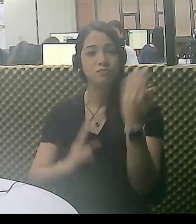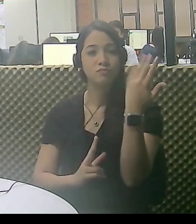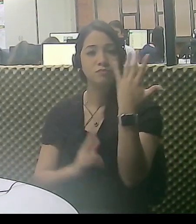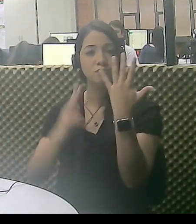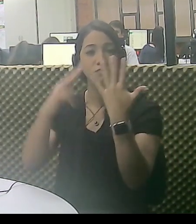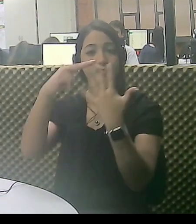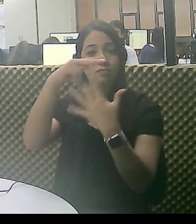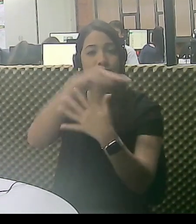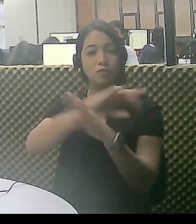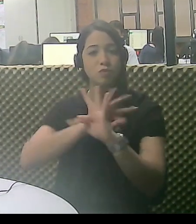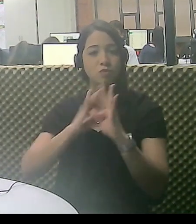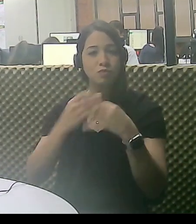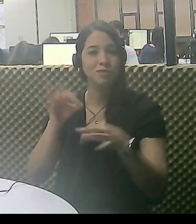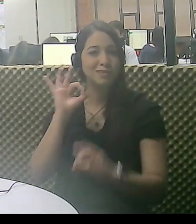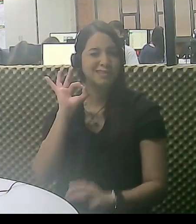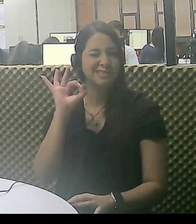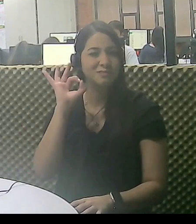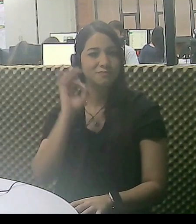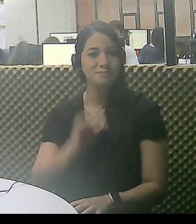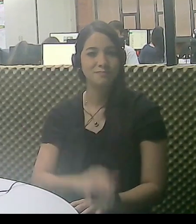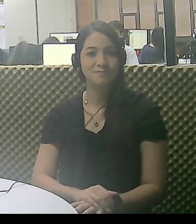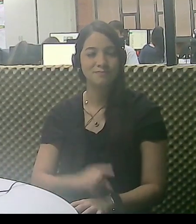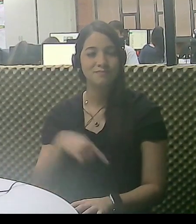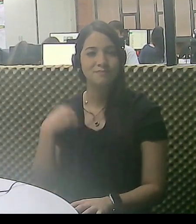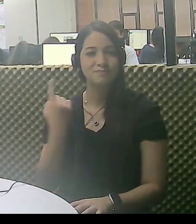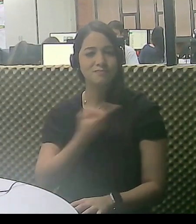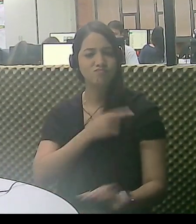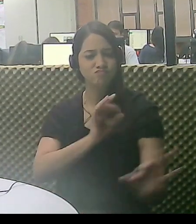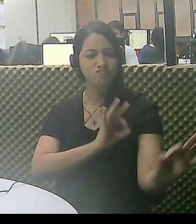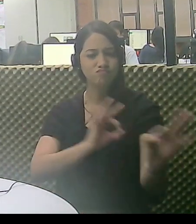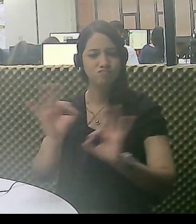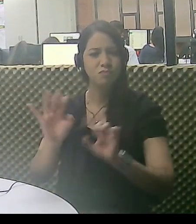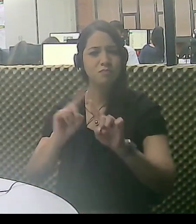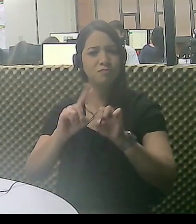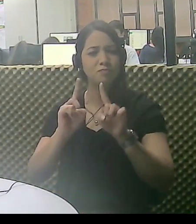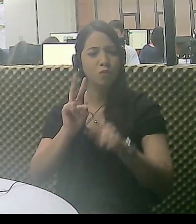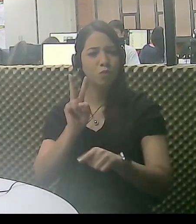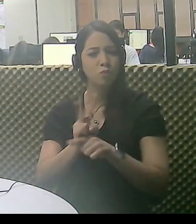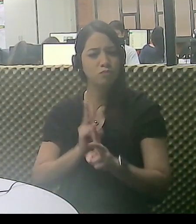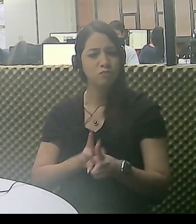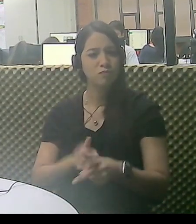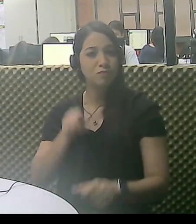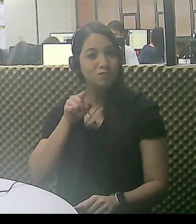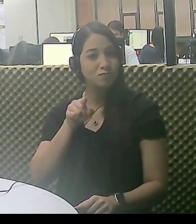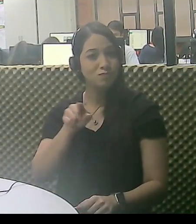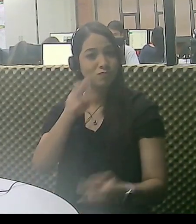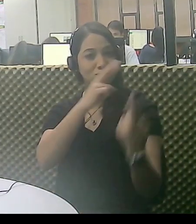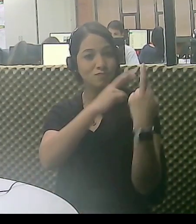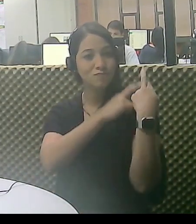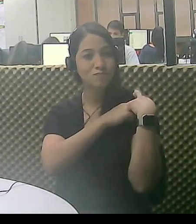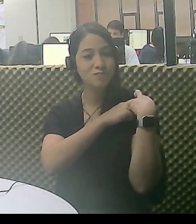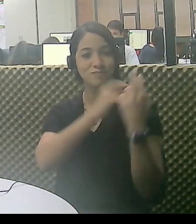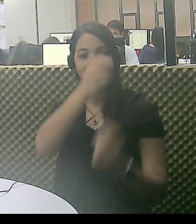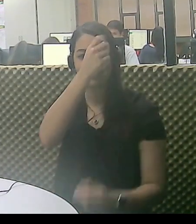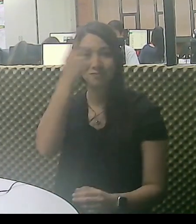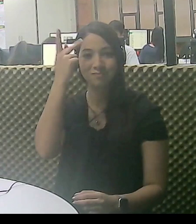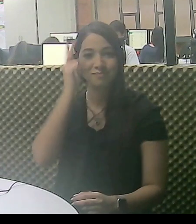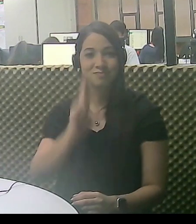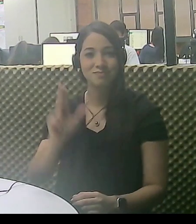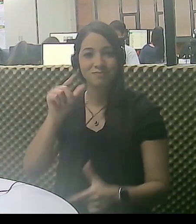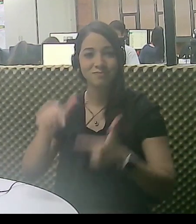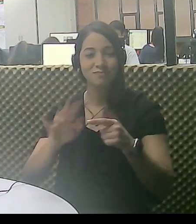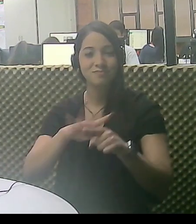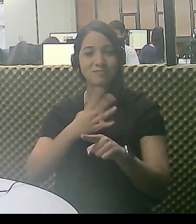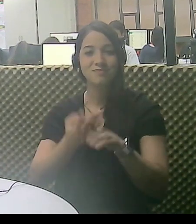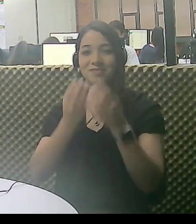por onde passa fica um brinco. A gente dá aquele trato, mas quem mantém limpa é você. Prefeitura de